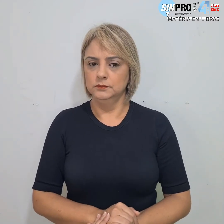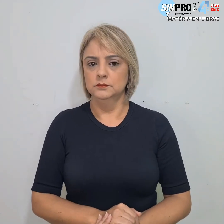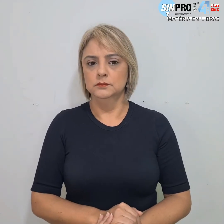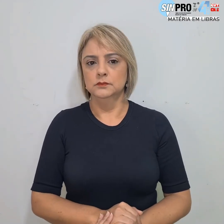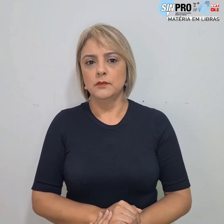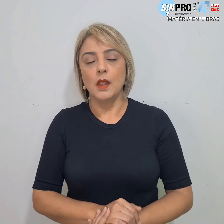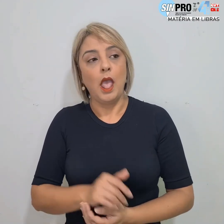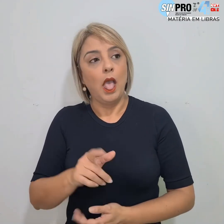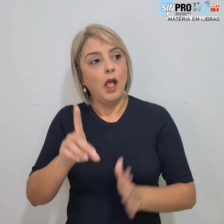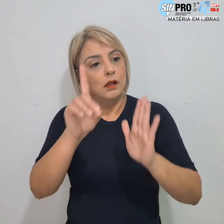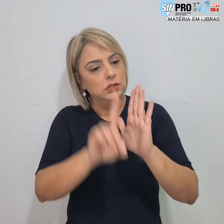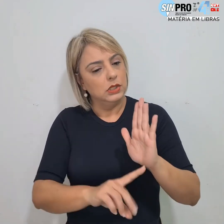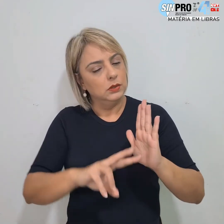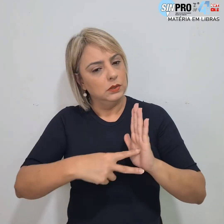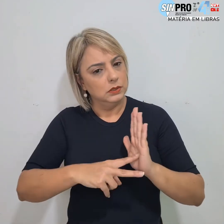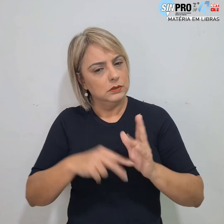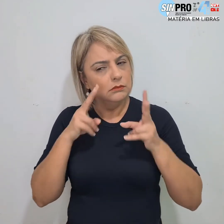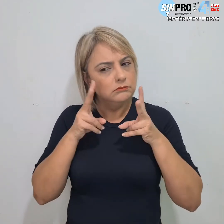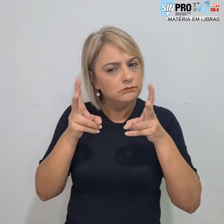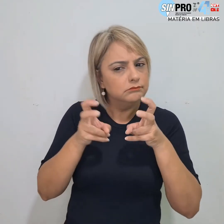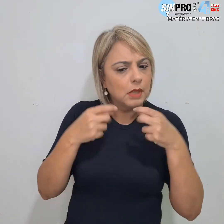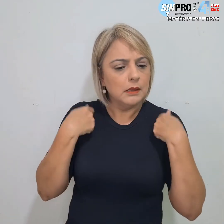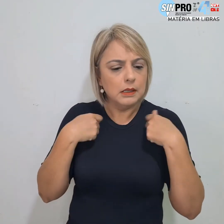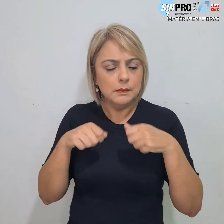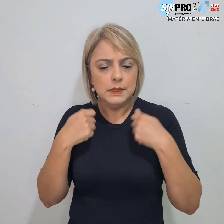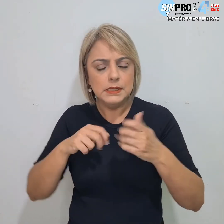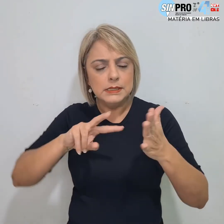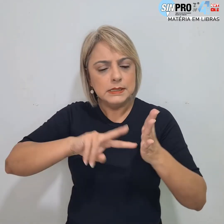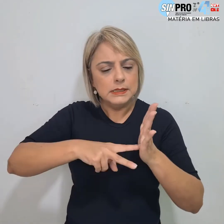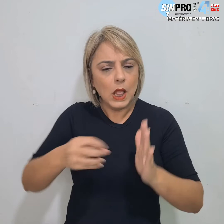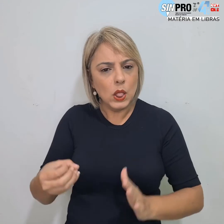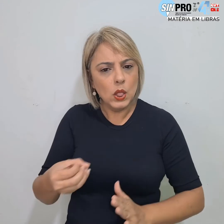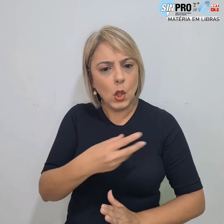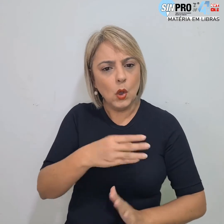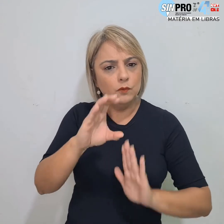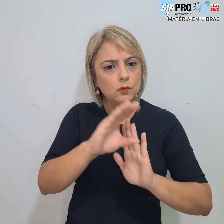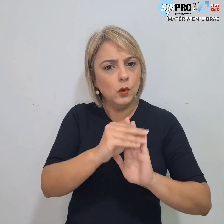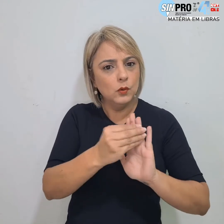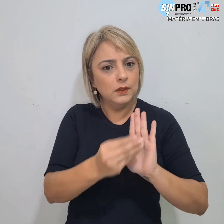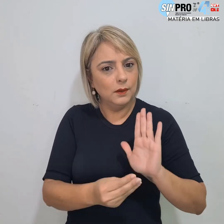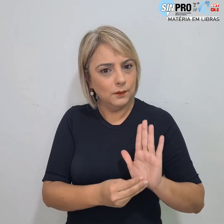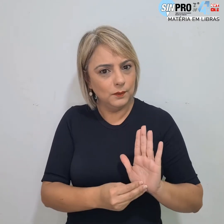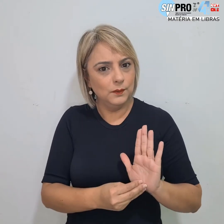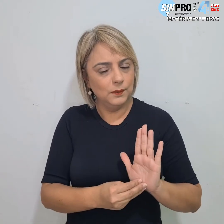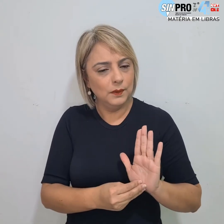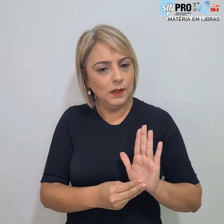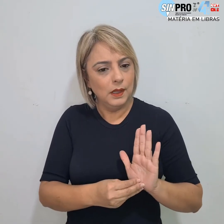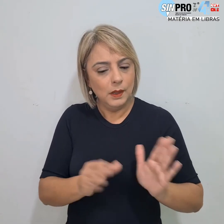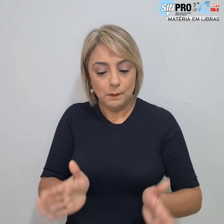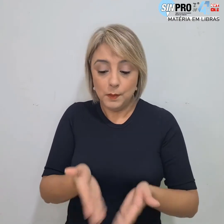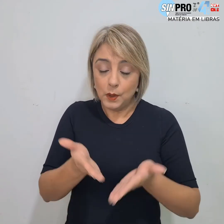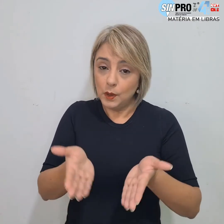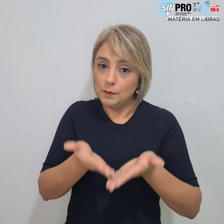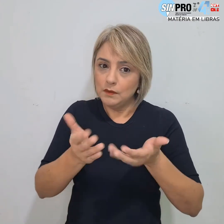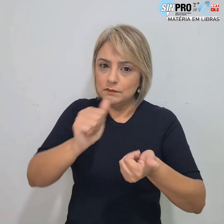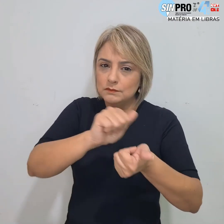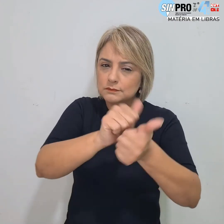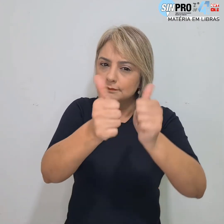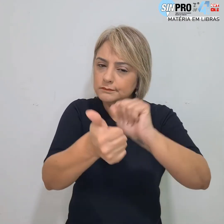Ela observa que é preciso ressignificar os conteúdos e promover uma adequação